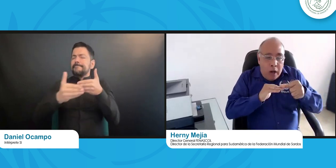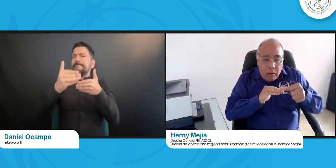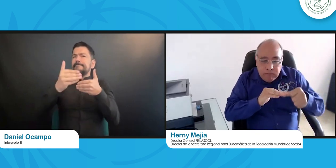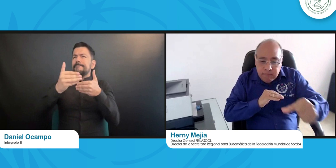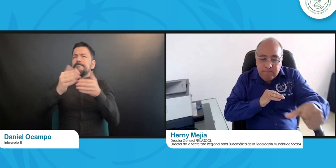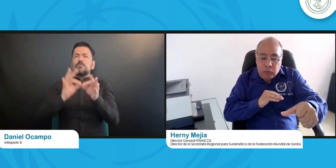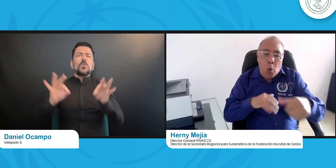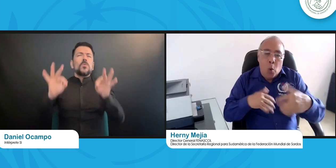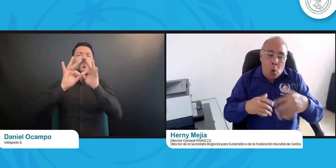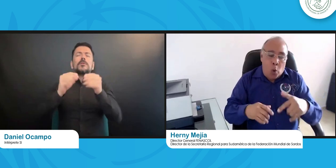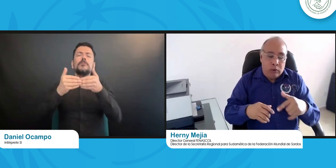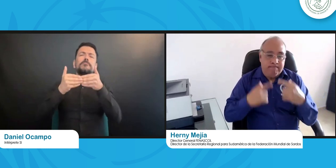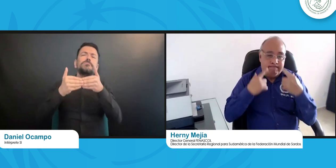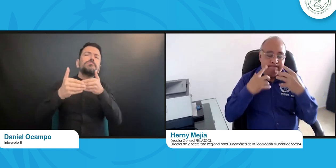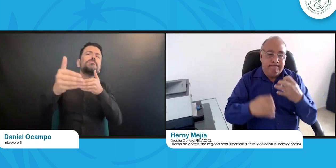primer desafío